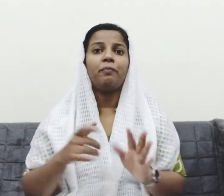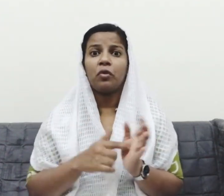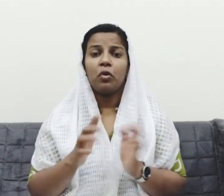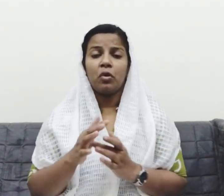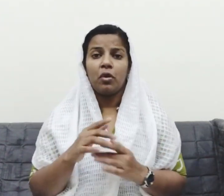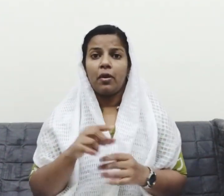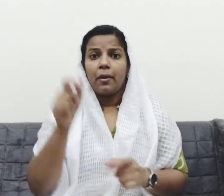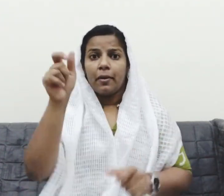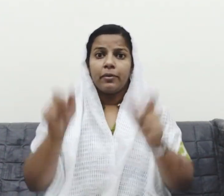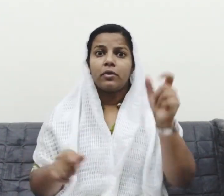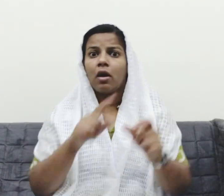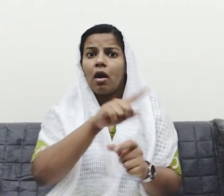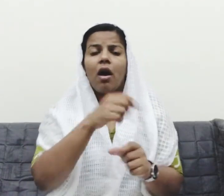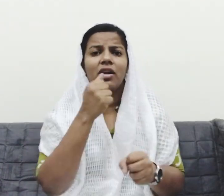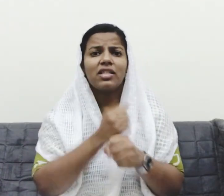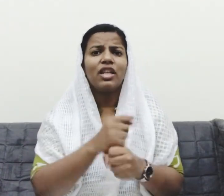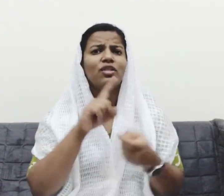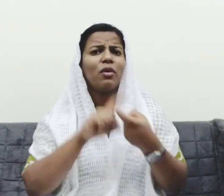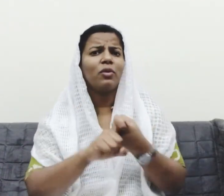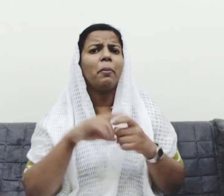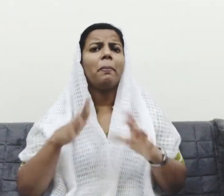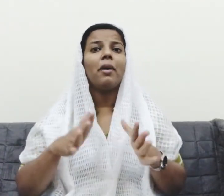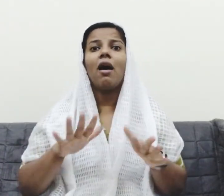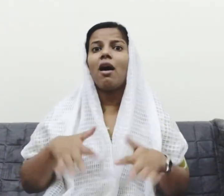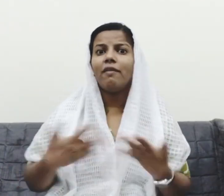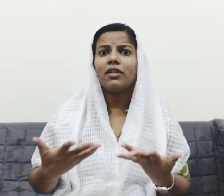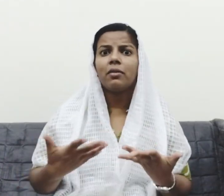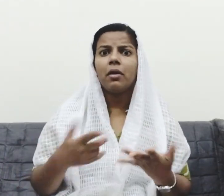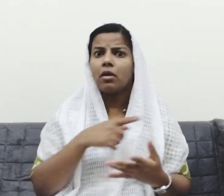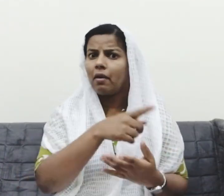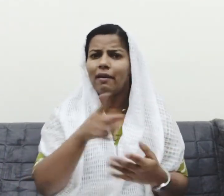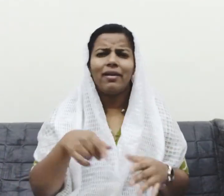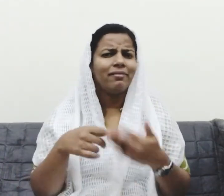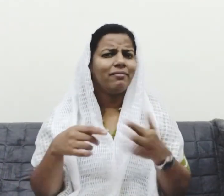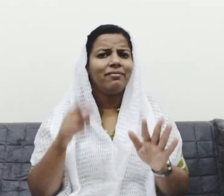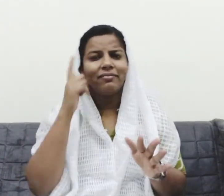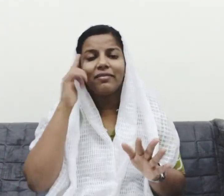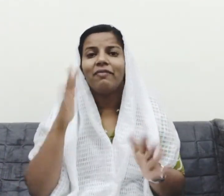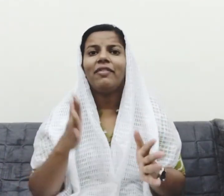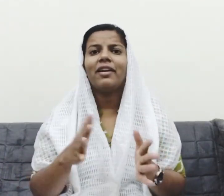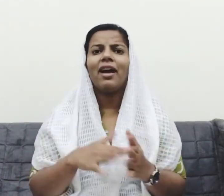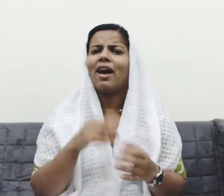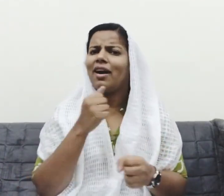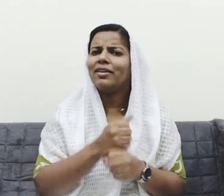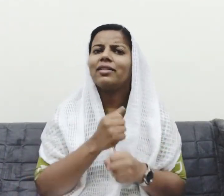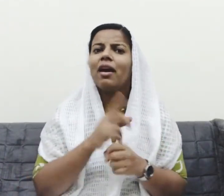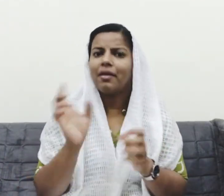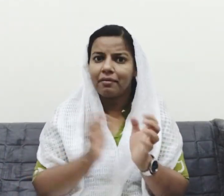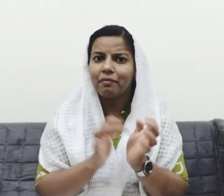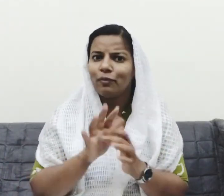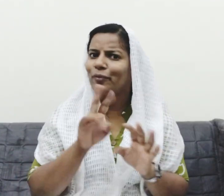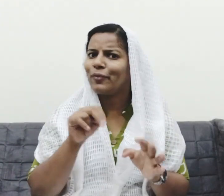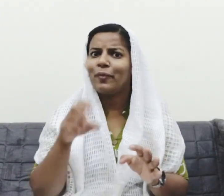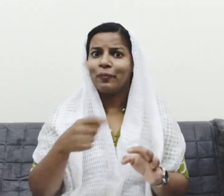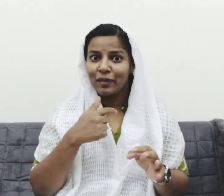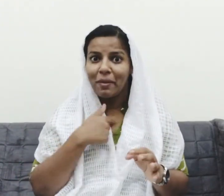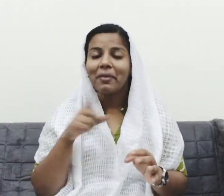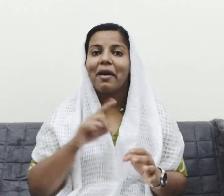ആ ദേശത്തിലെ ജനത്തെ ഭയപ്പെടരുത്, അവർ നമുക്ക് ഇരയാകുന്നു, അവരുടെ ശരണം പോയിപ്പോയിരിക്കുന്നു. നമ്മോടുകൂടെ